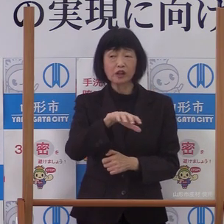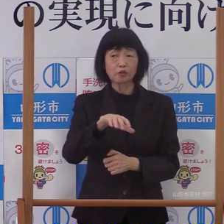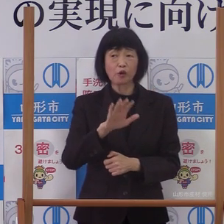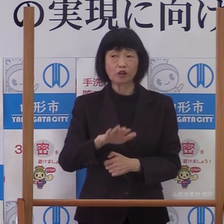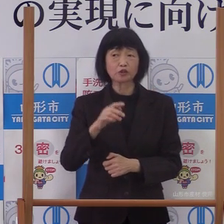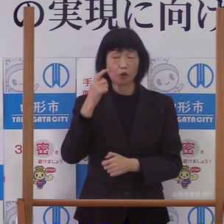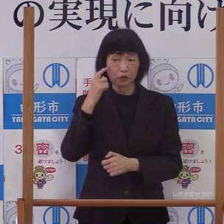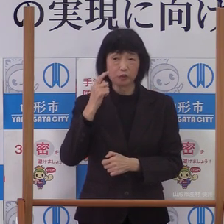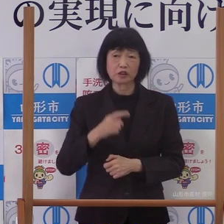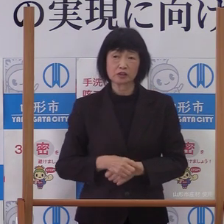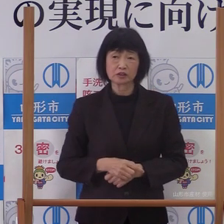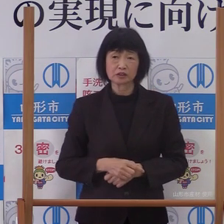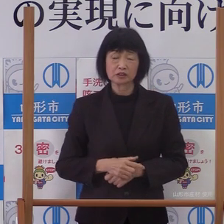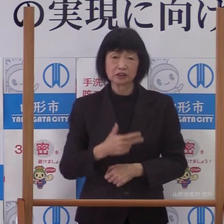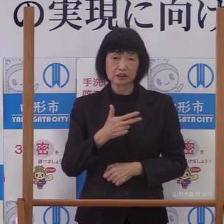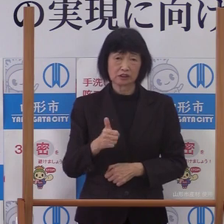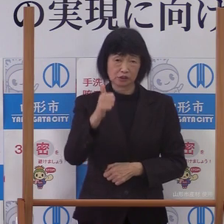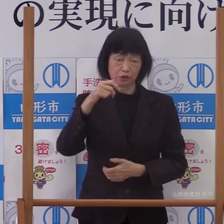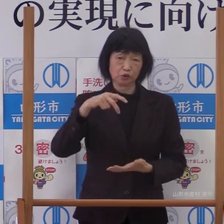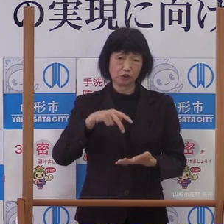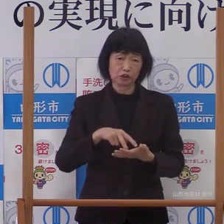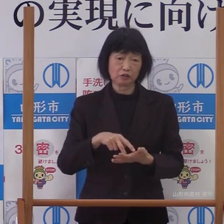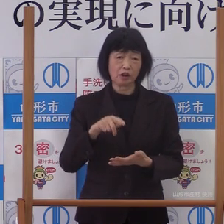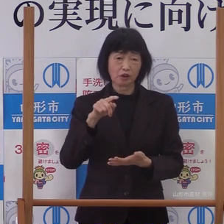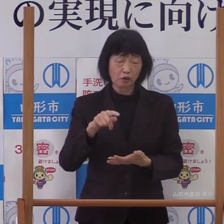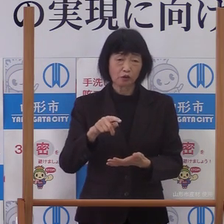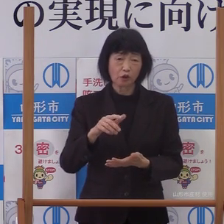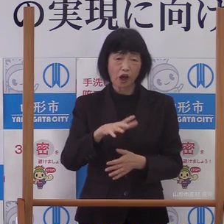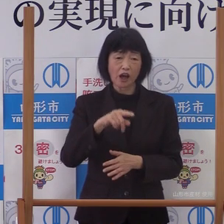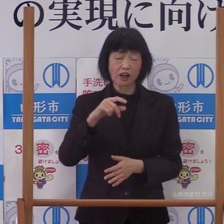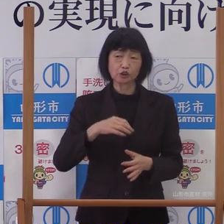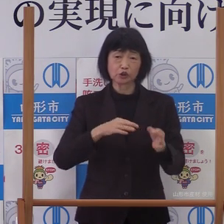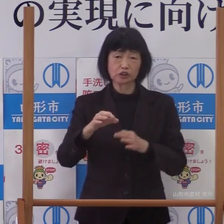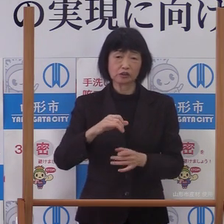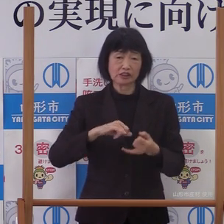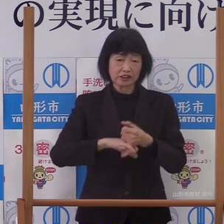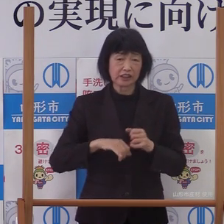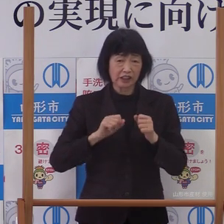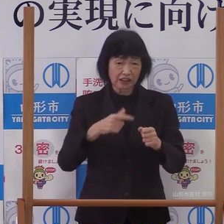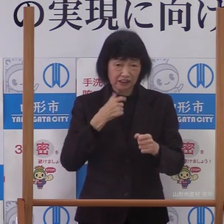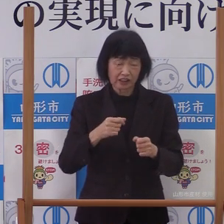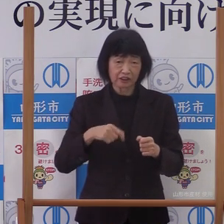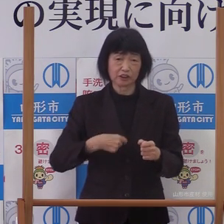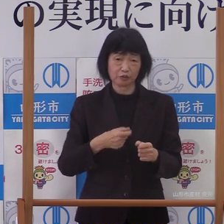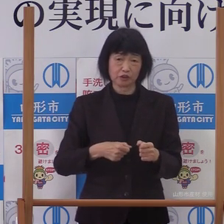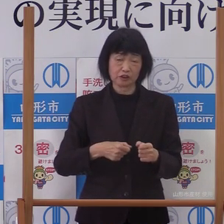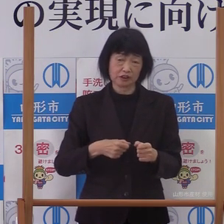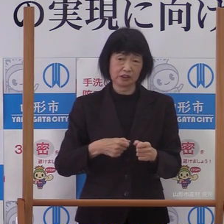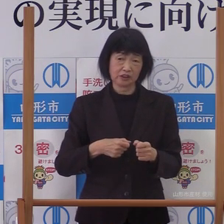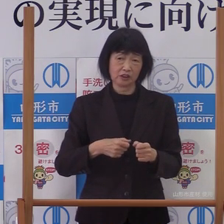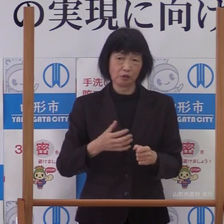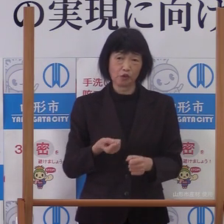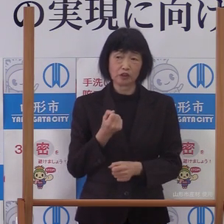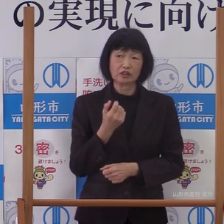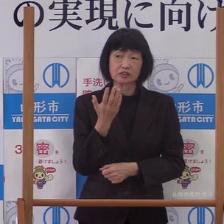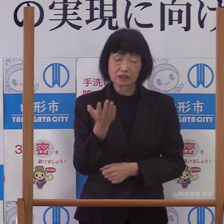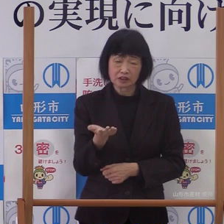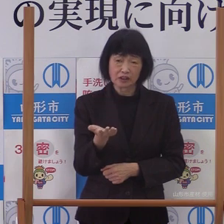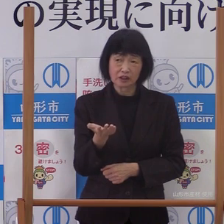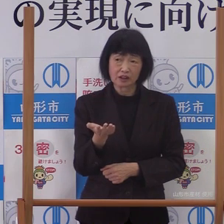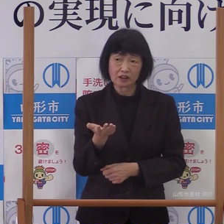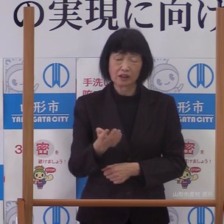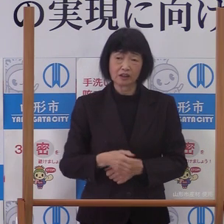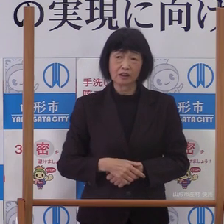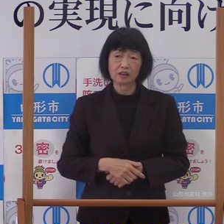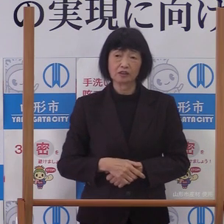長としてはこれやはりぜひやりたいと強い思いで規模は大きく縮小しながらもやるということ